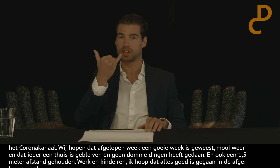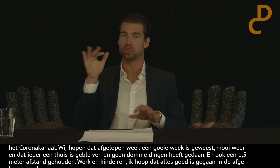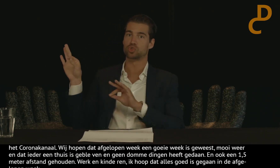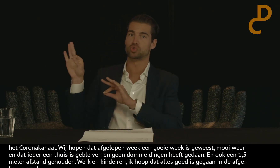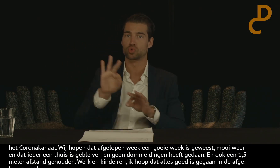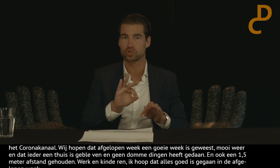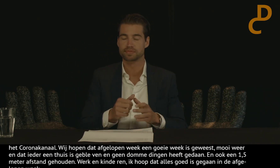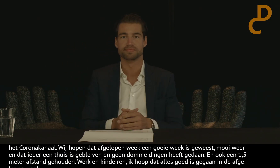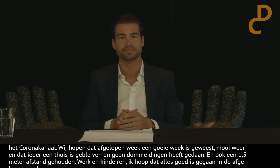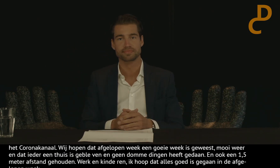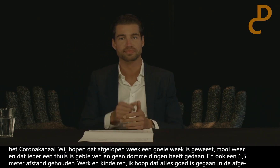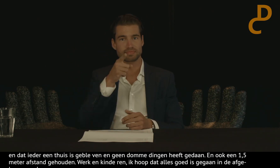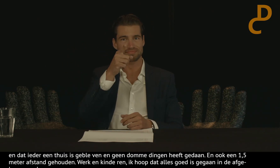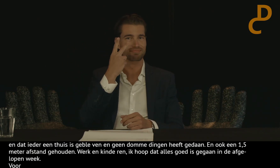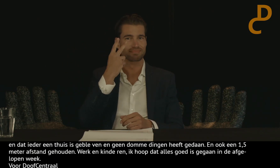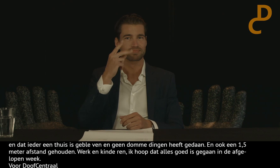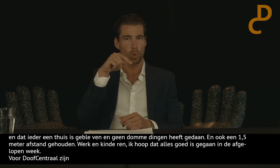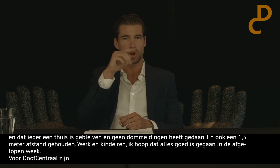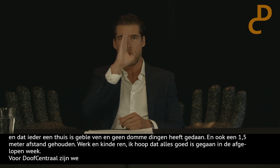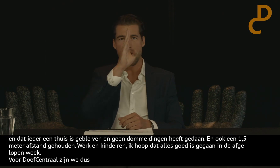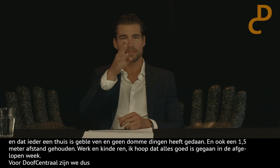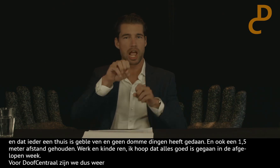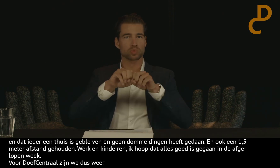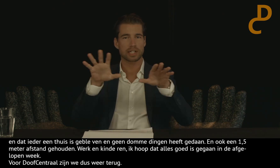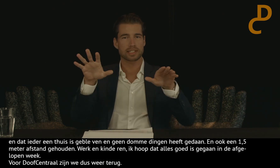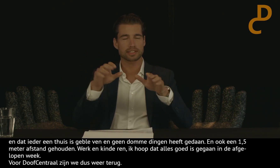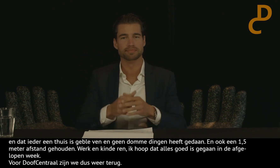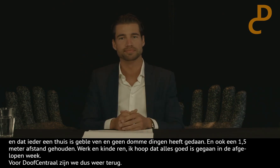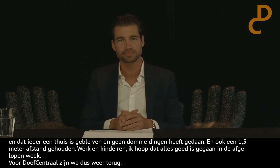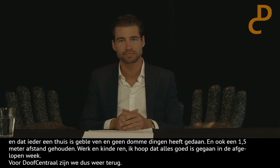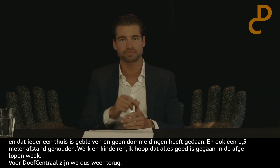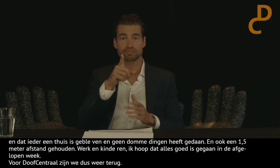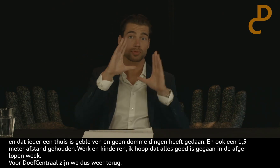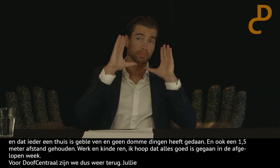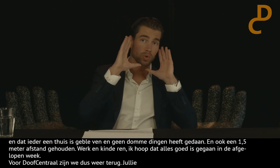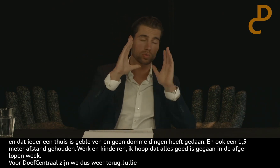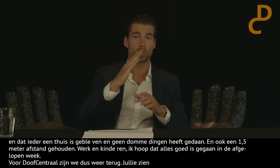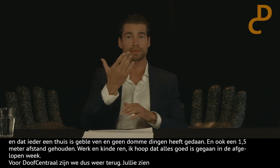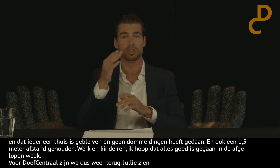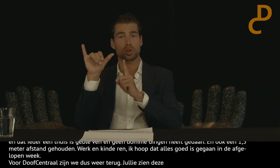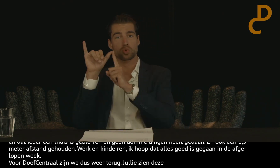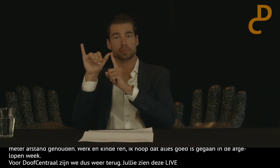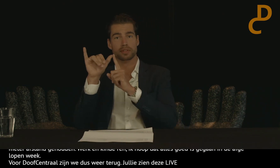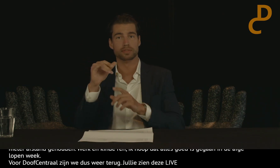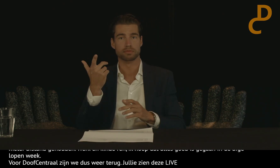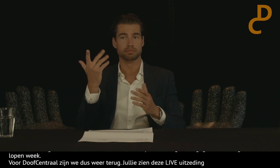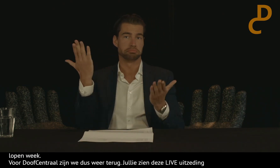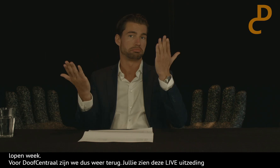Voor Doof Centraal zijn wij dus weer terug. Jullie zien ook nu deze live-uitzending. Via Facebook of via YouTube kan je